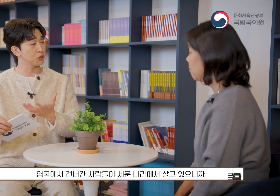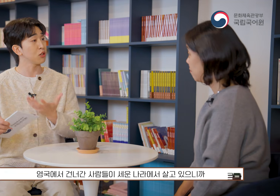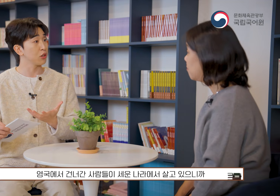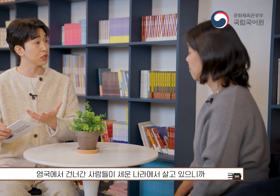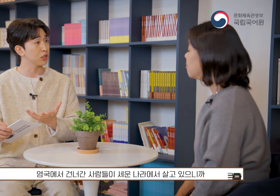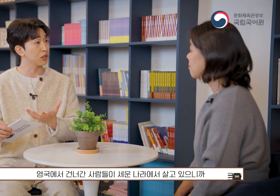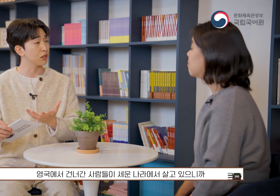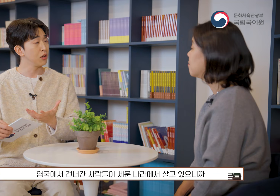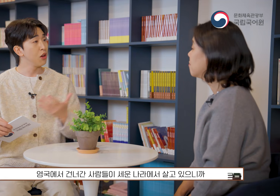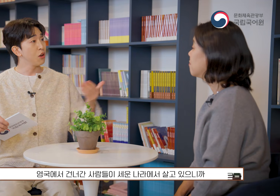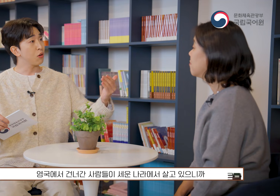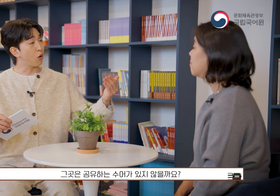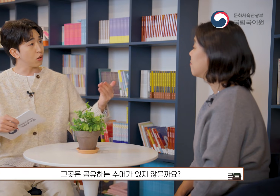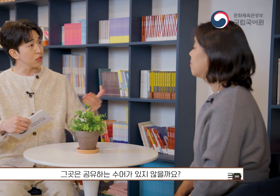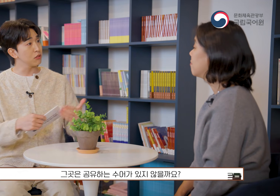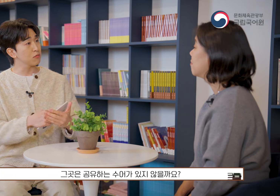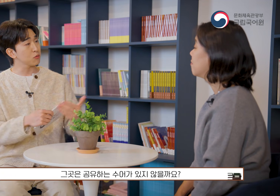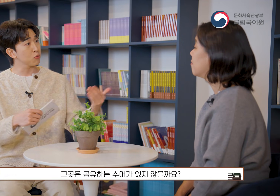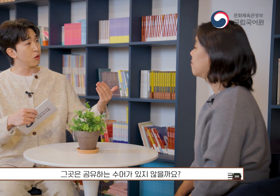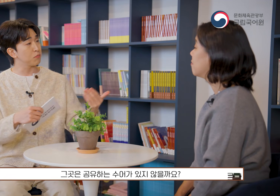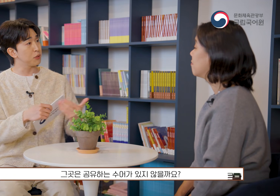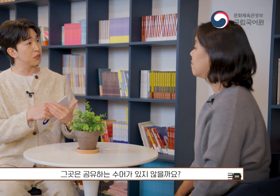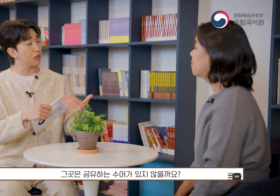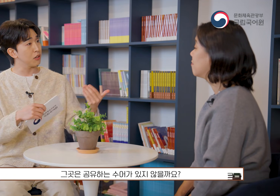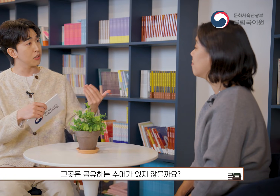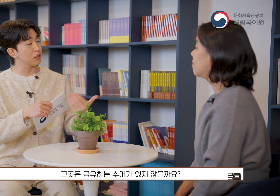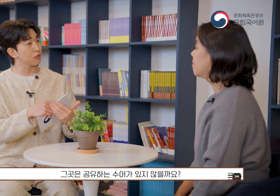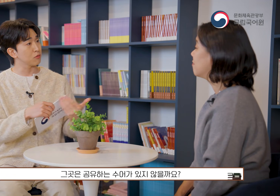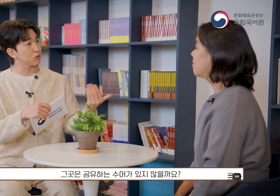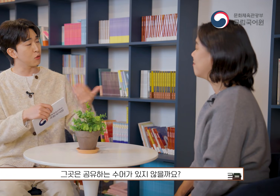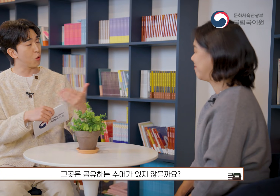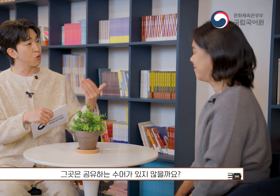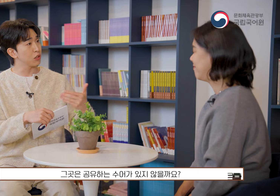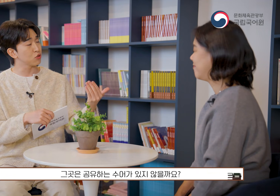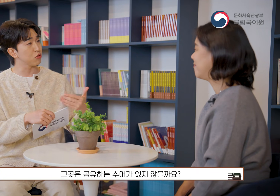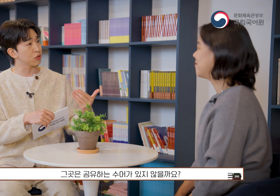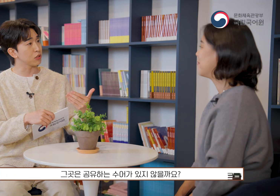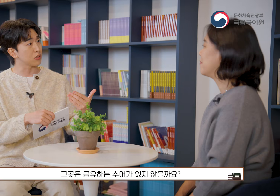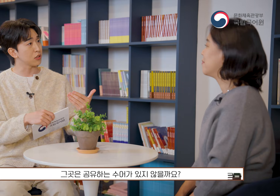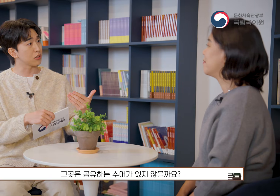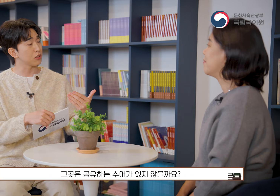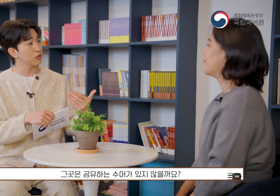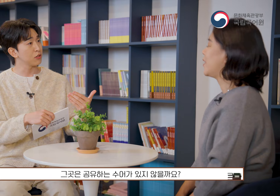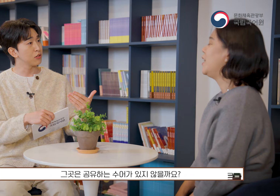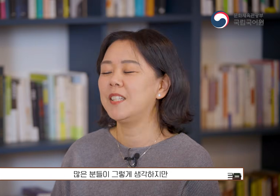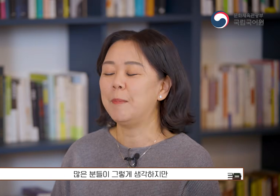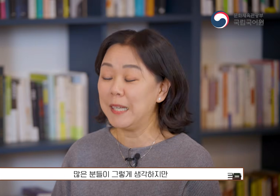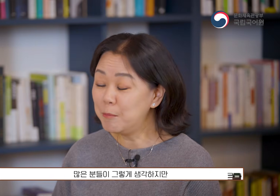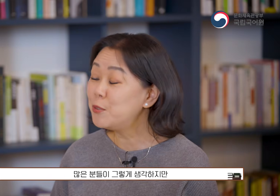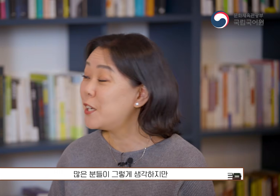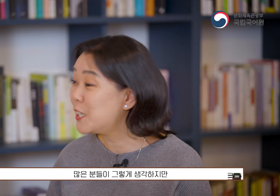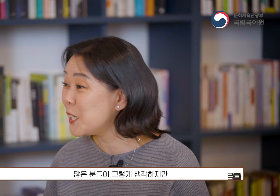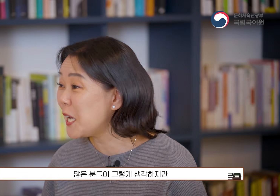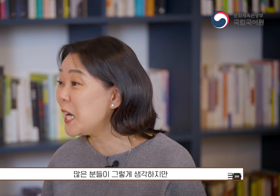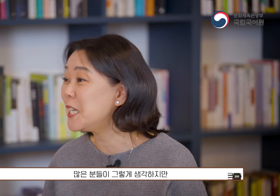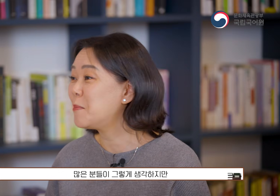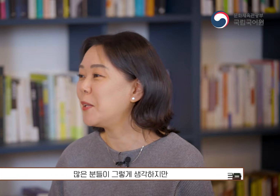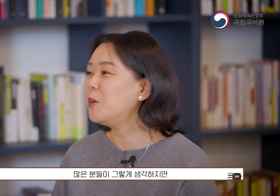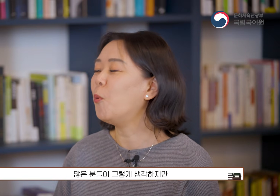살고 계시니까 거기는 좀 비슷하게 공유하는 수어 이런 게 있지 않을까요? 많은 분들이 그렇게 생각하지만요. 네.